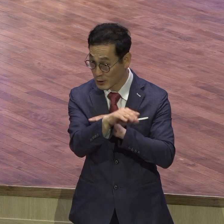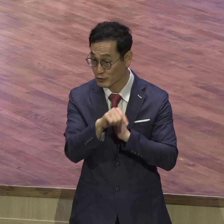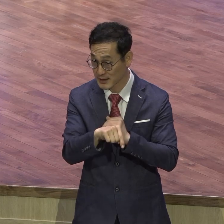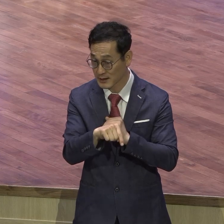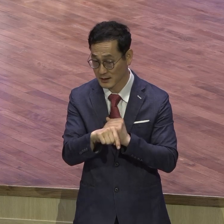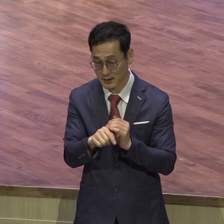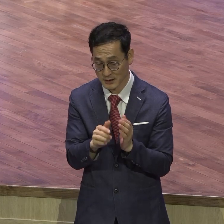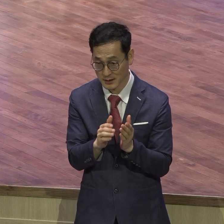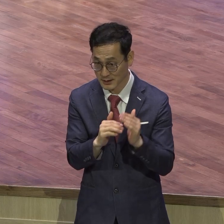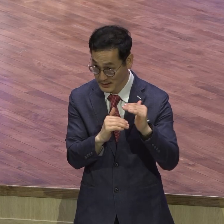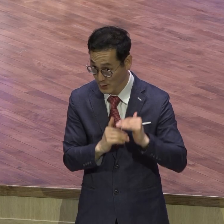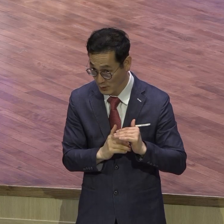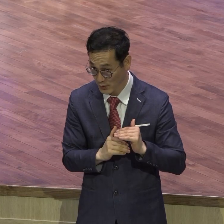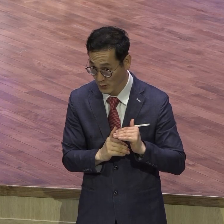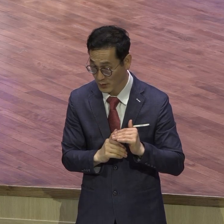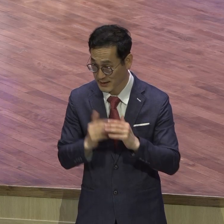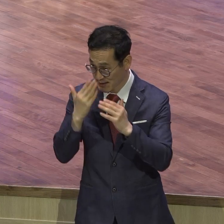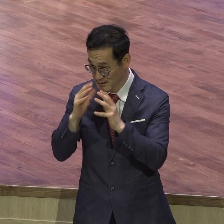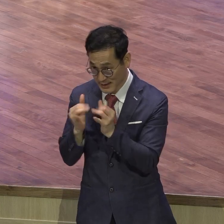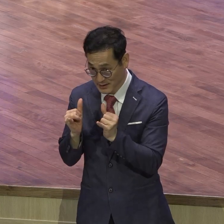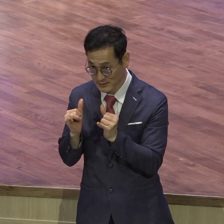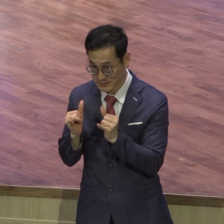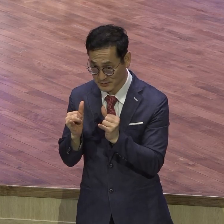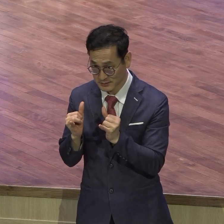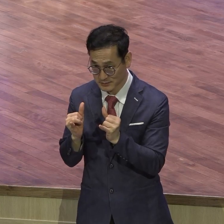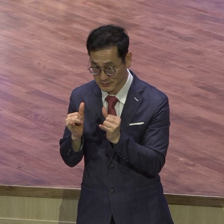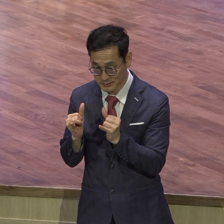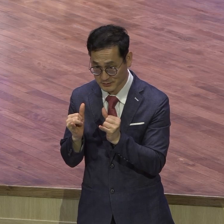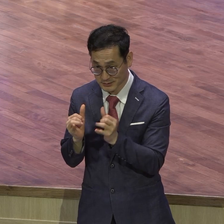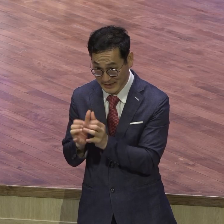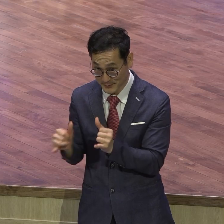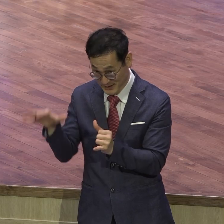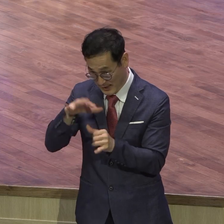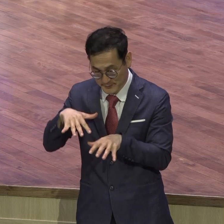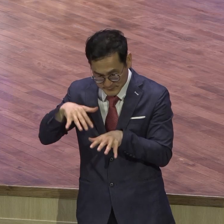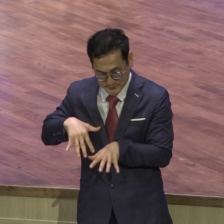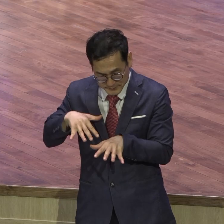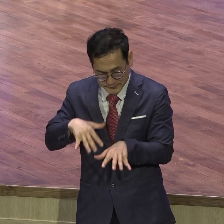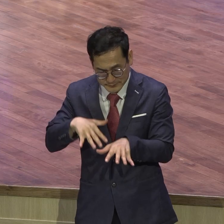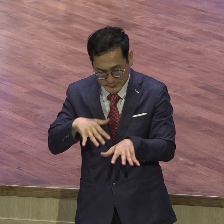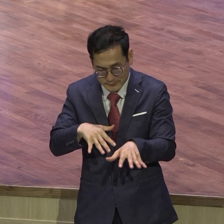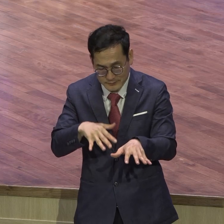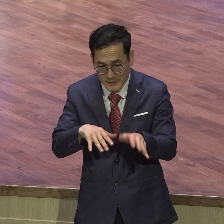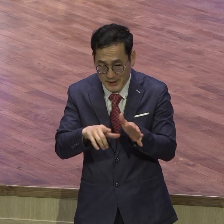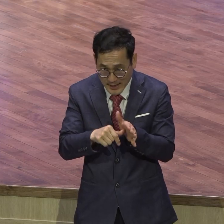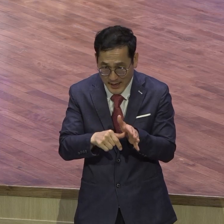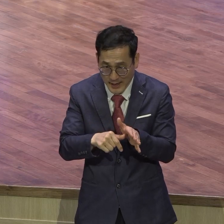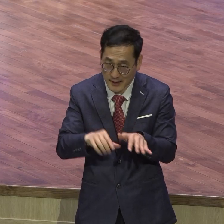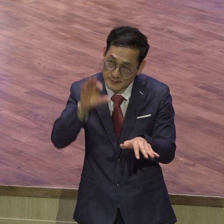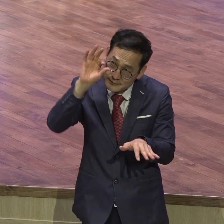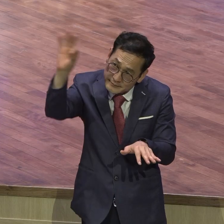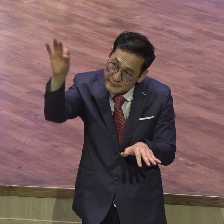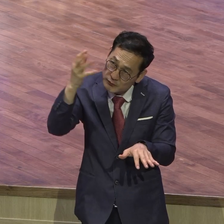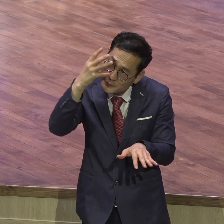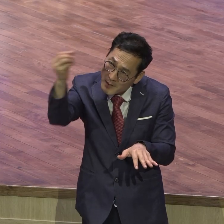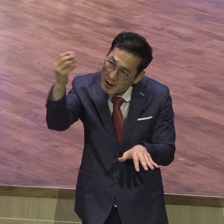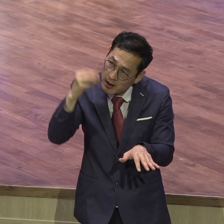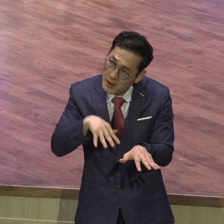온 족속이 그 모든 행진하는 길에서 그들의 눈으로 보았더라